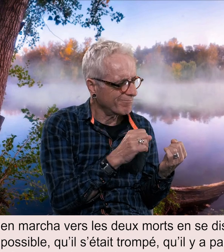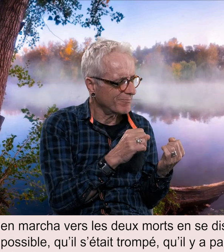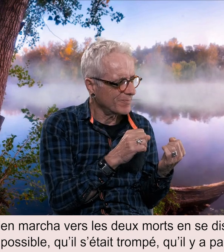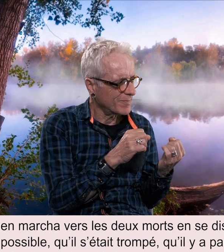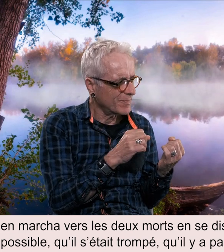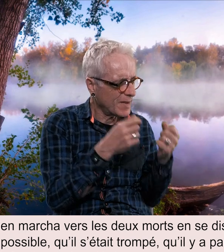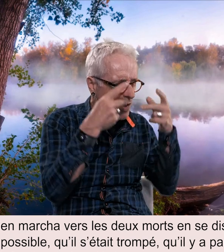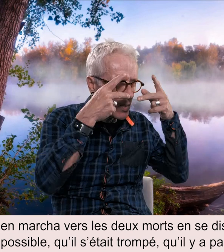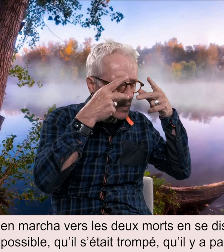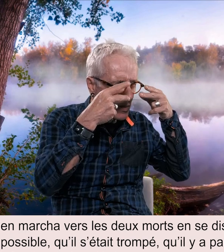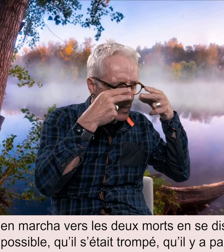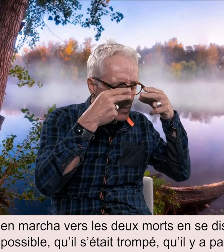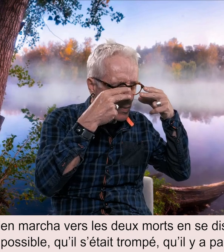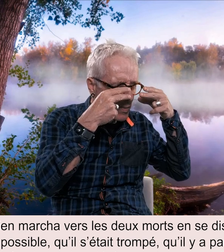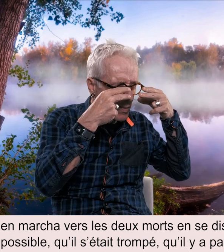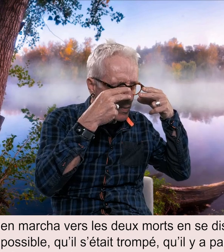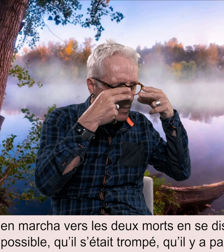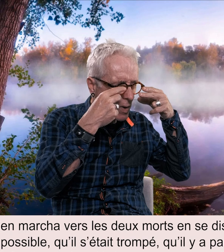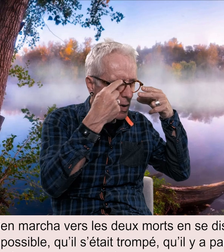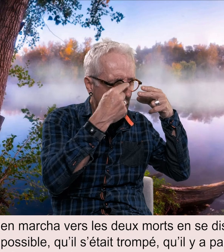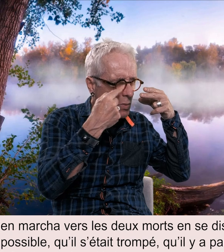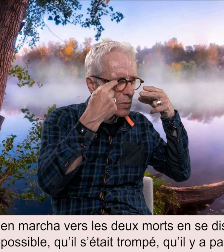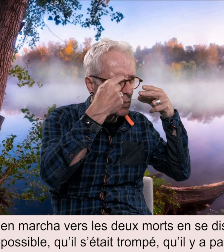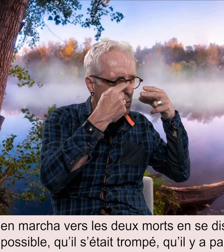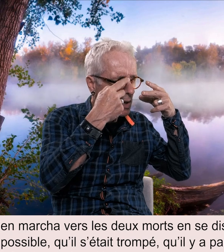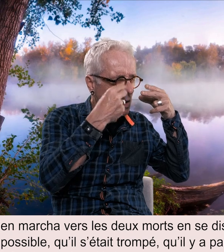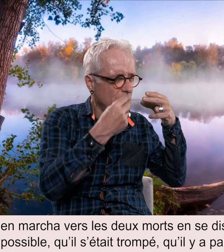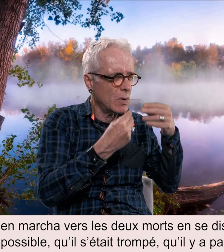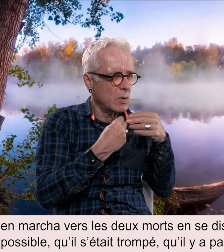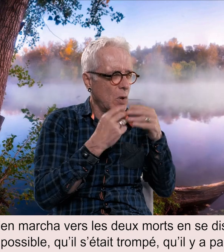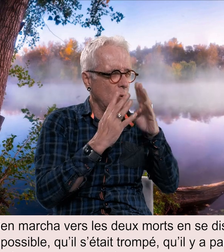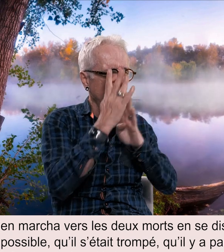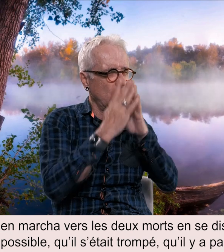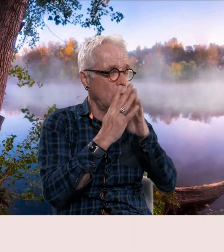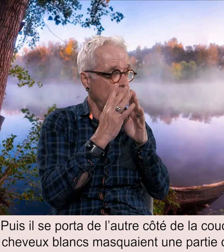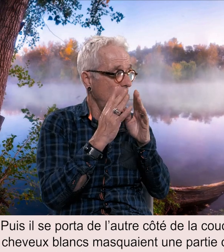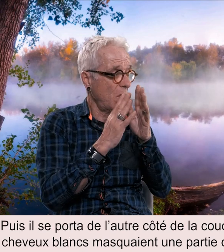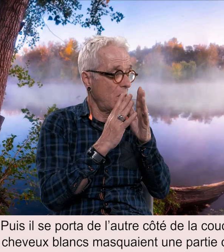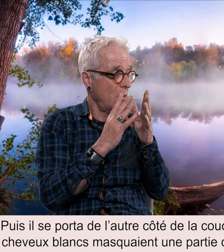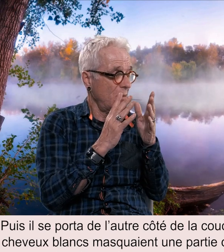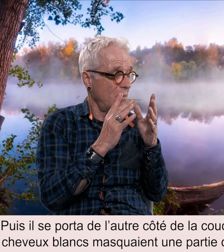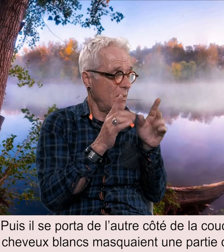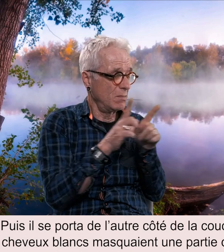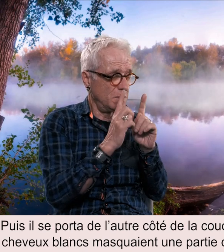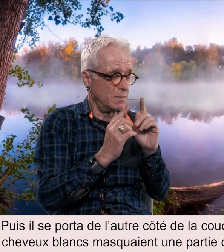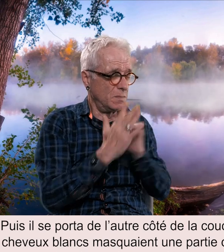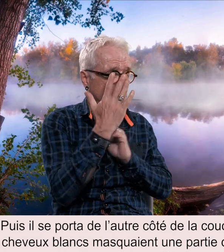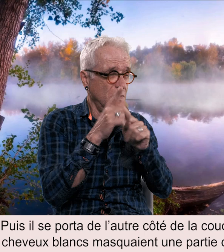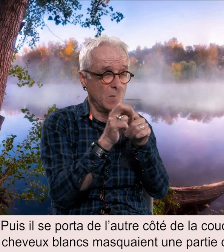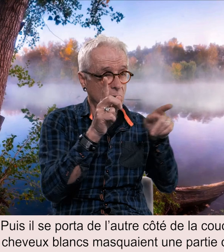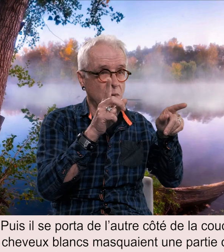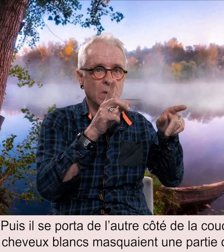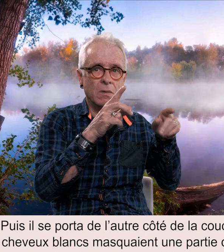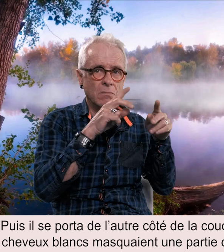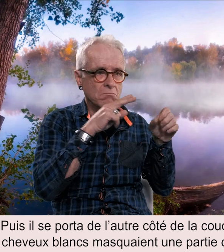entre ses paupières mal fermées, une prunelle éteinte qui le brûla comme du feu. Puis, il se porta de l'autre